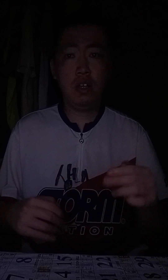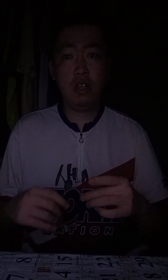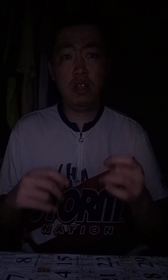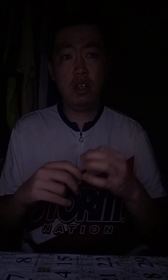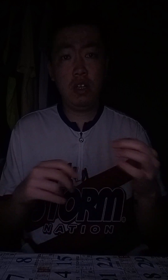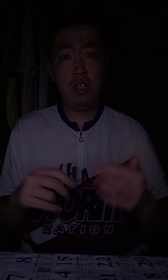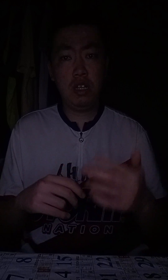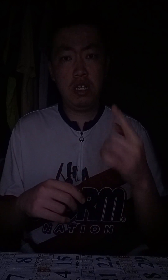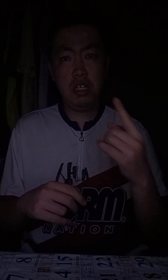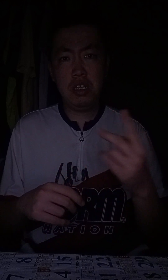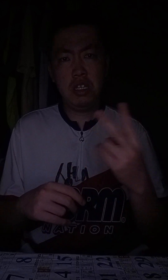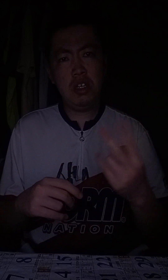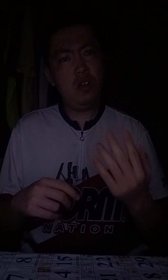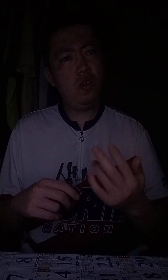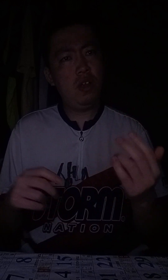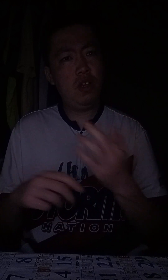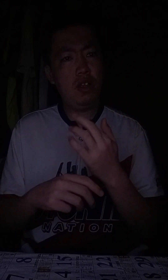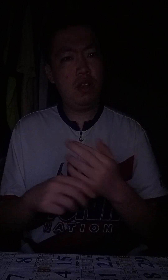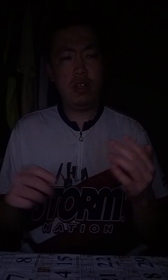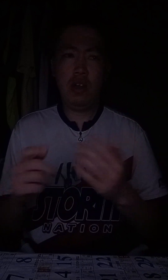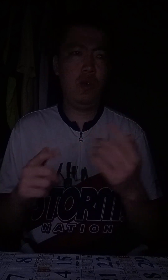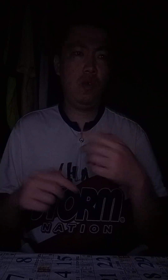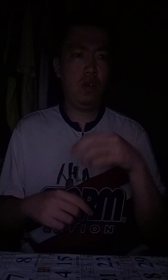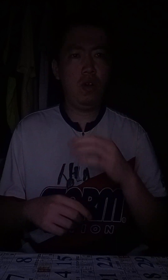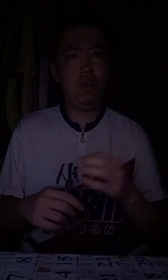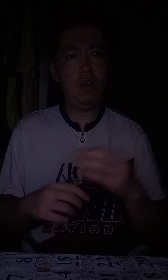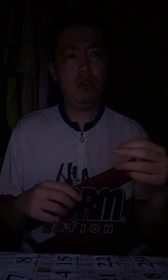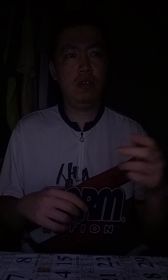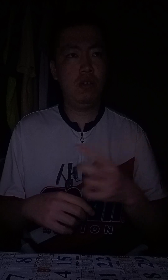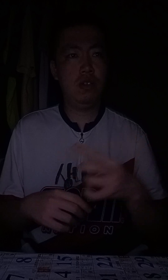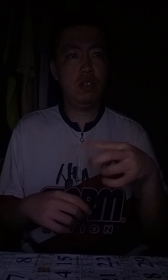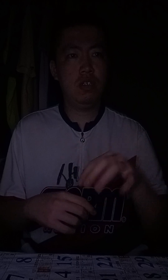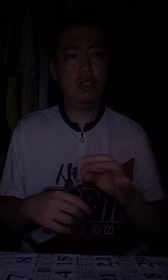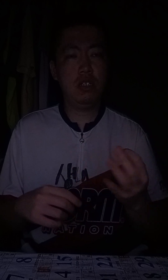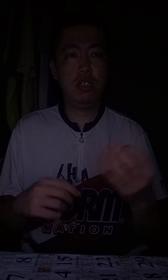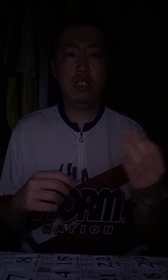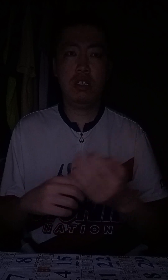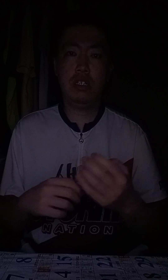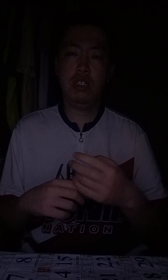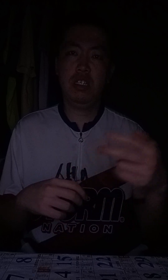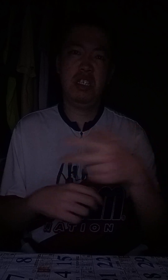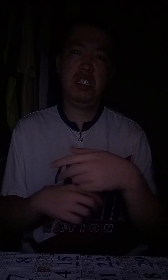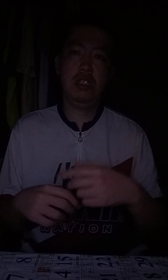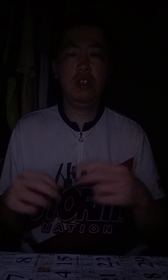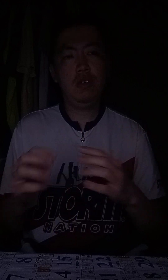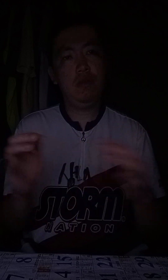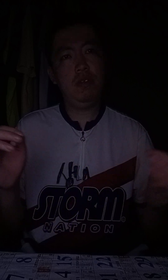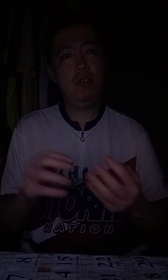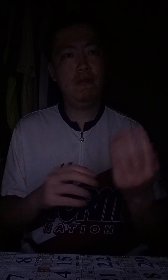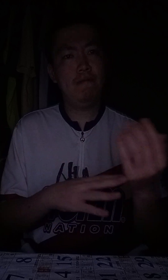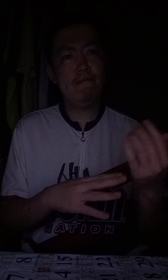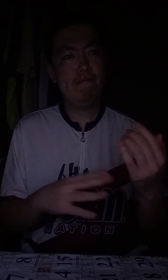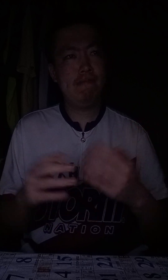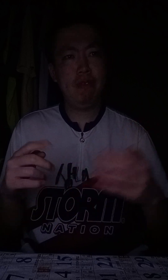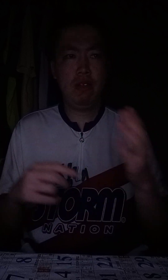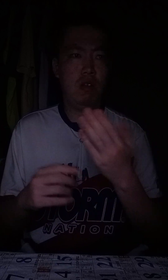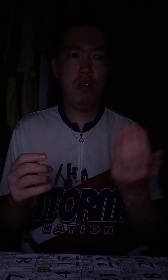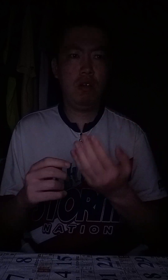불과 1년 반 정도밖에 남지 않은 상황에서 대회 전에 천연가스 버스 도입은 사실상 어려울 것으로